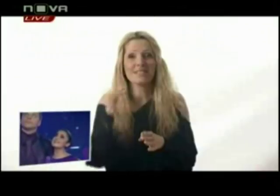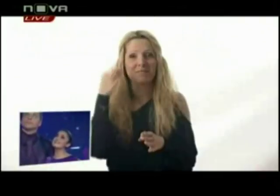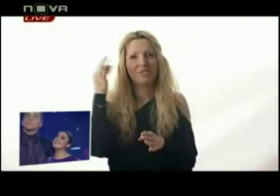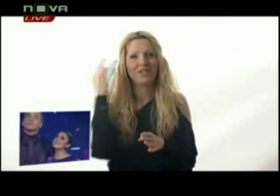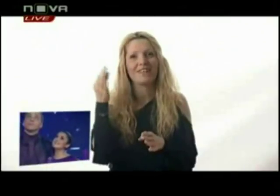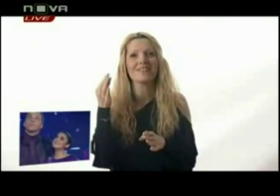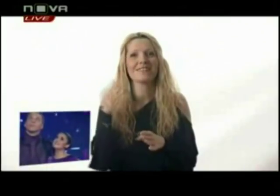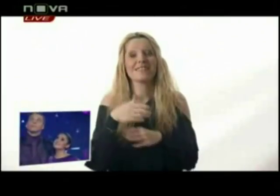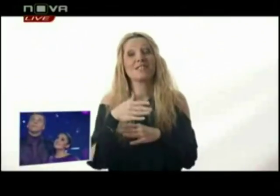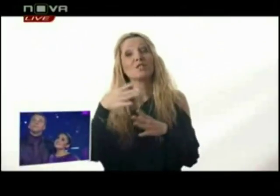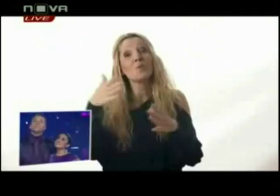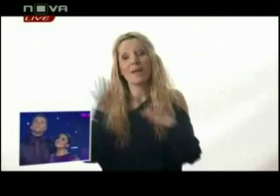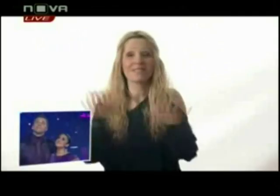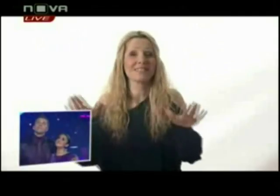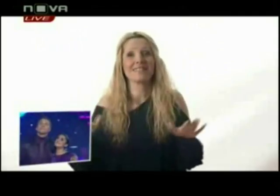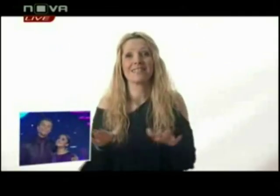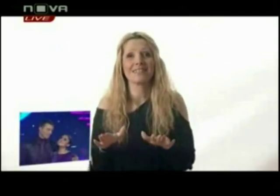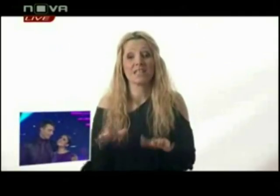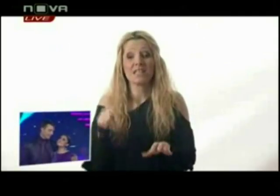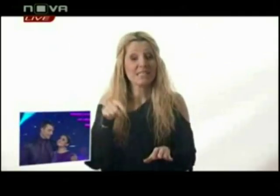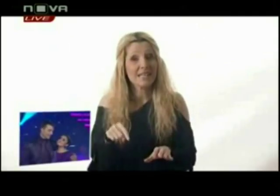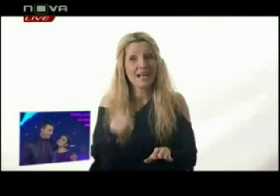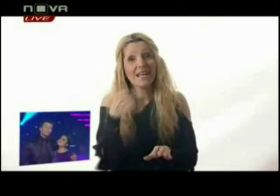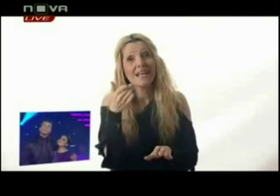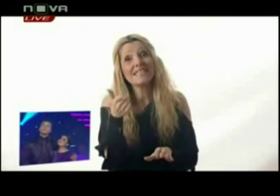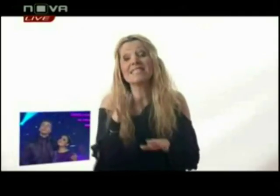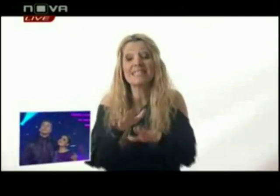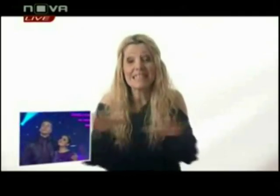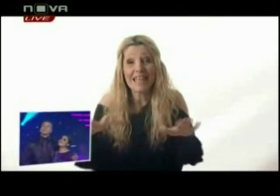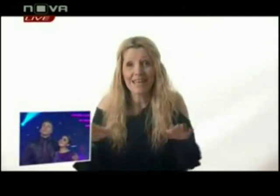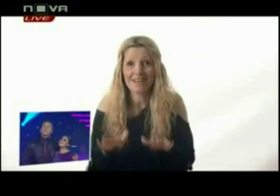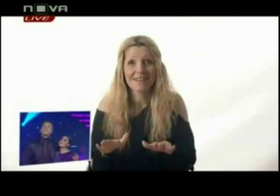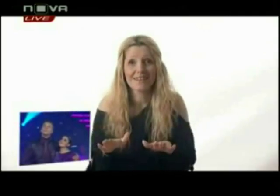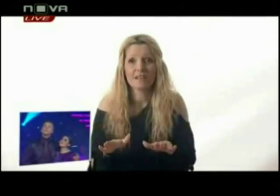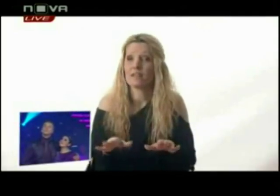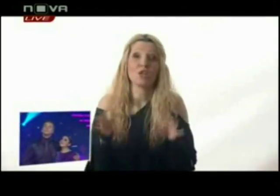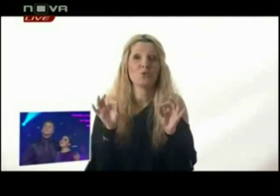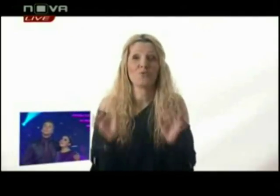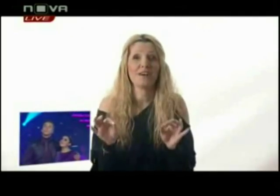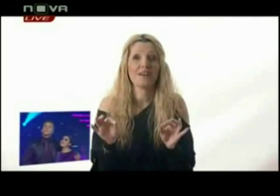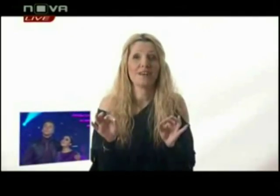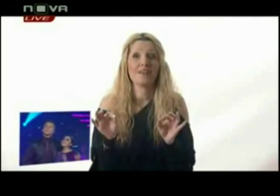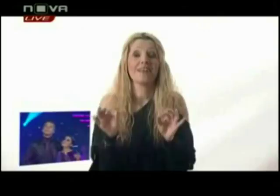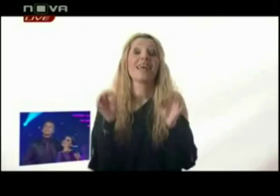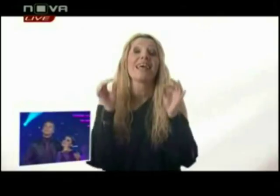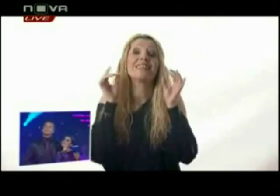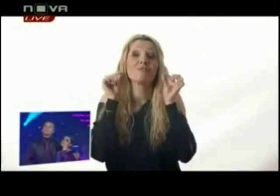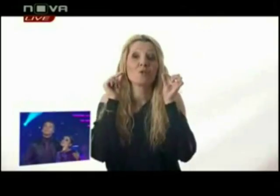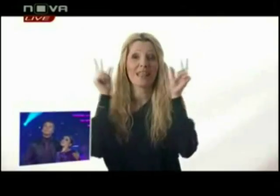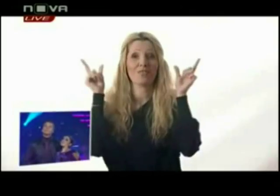Винаги си мечтала да си на голямата сцена. Сега ти си на нея. И това е